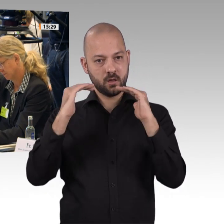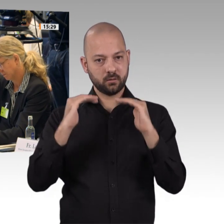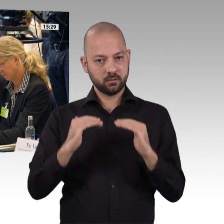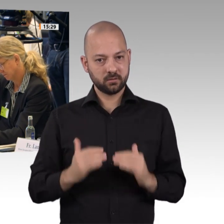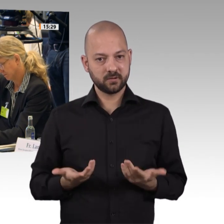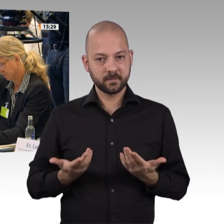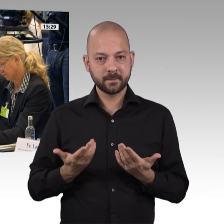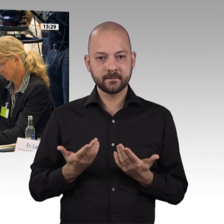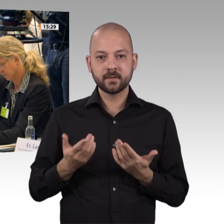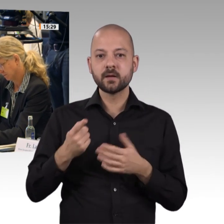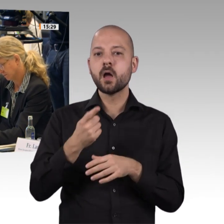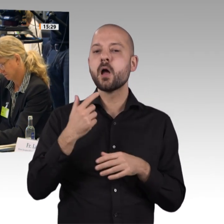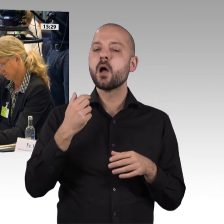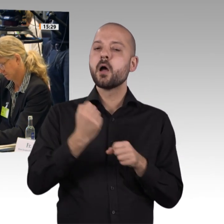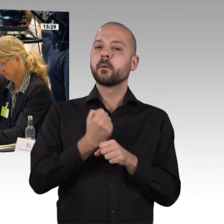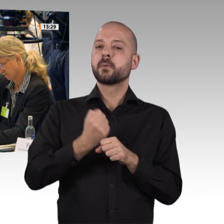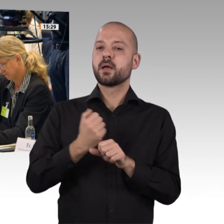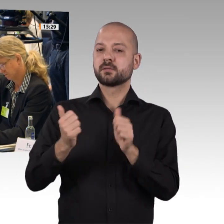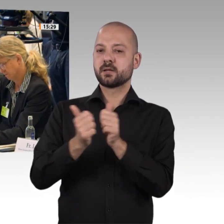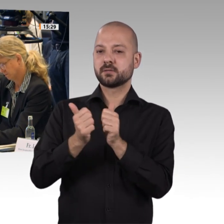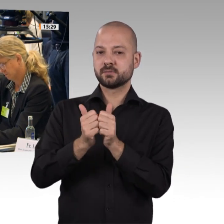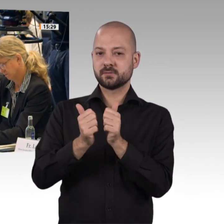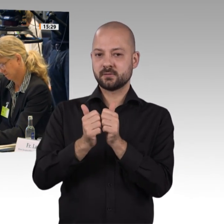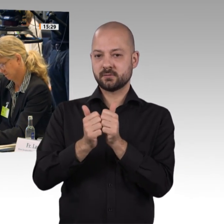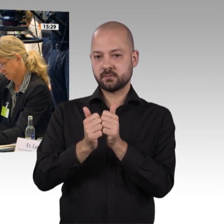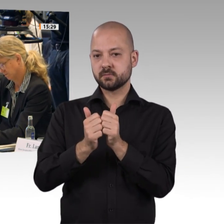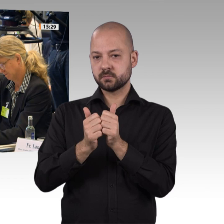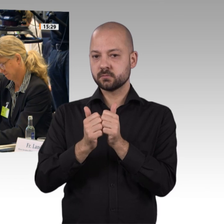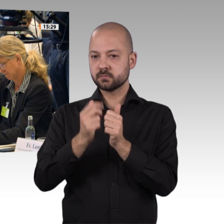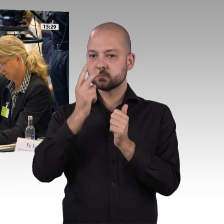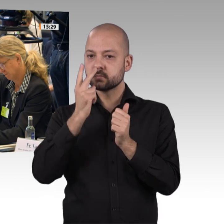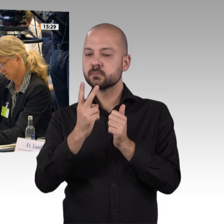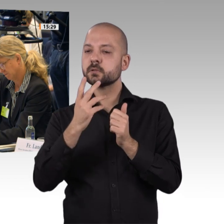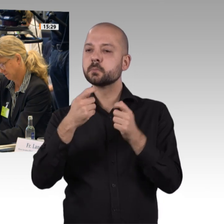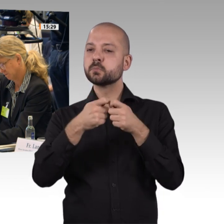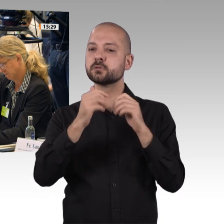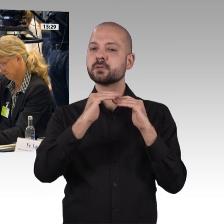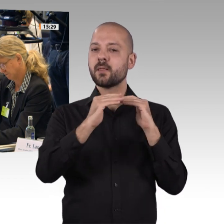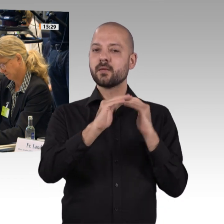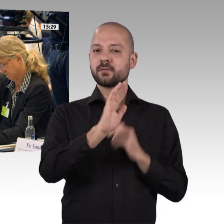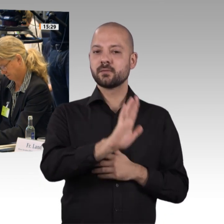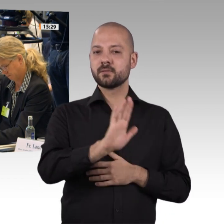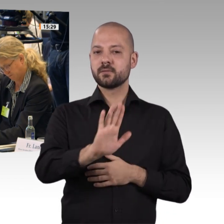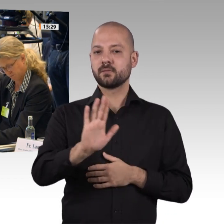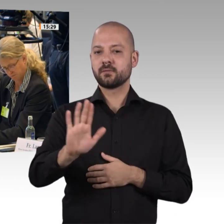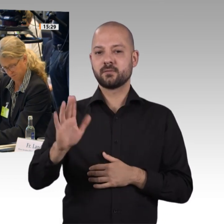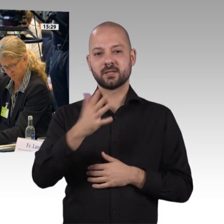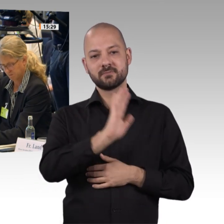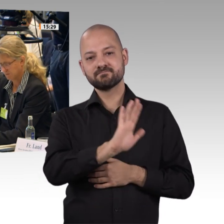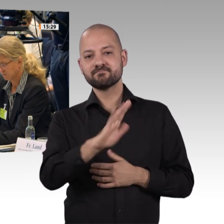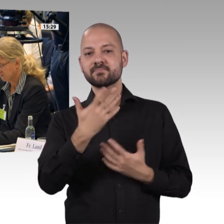in den letzten Jahren fest, und das ist aus unserer Sicht ein absolut positiver Aspekt, dass die schulische Inklusion im Arbeitsleben